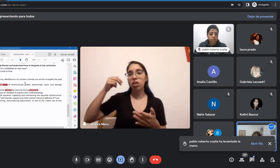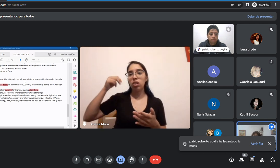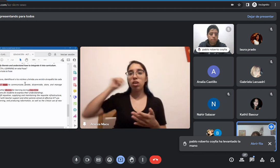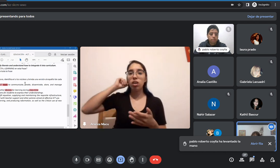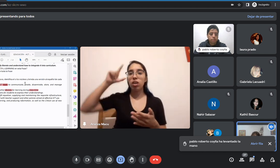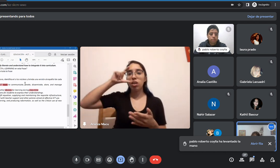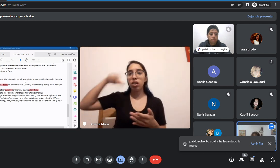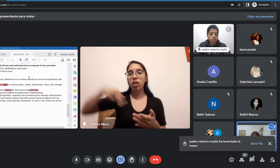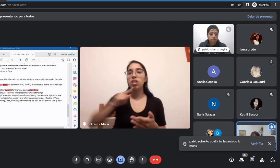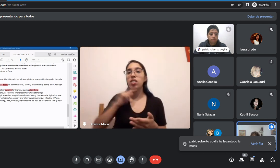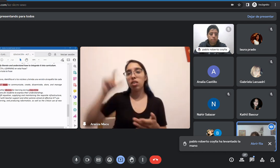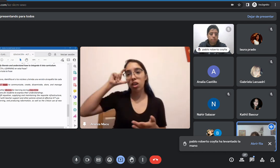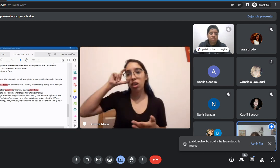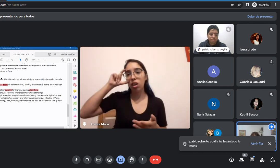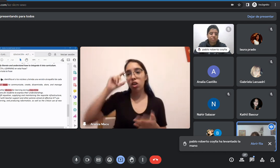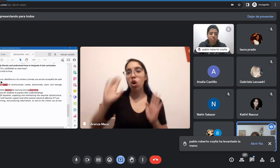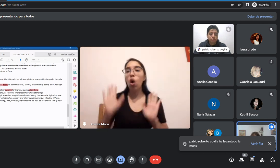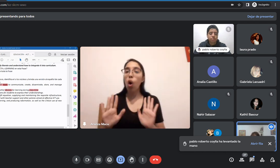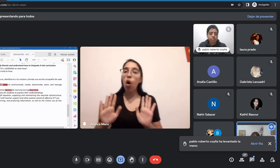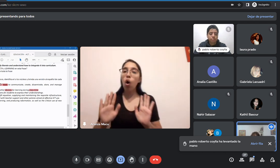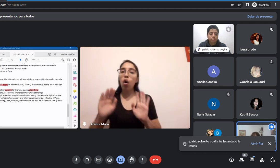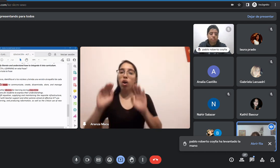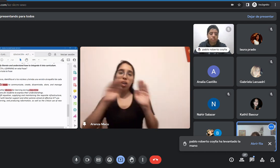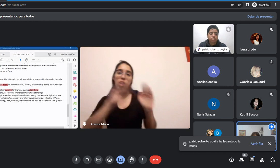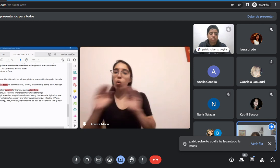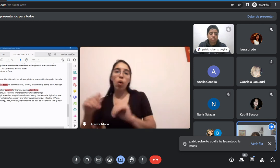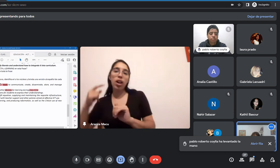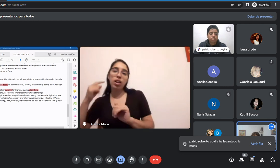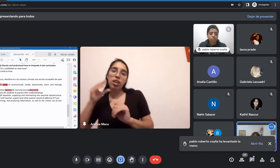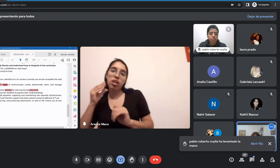Bien, acá tenemos students con un apóstrofo.